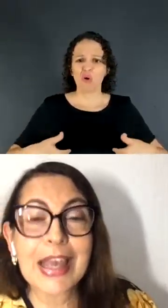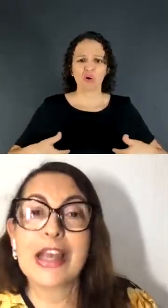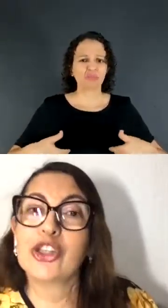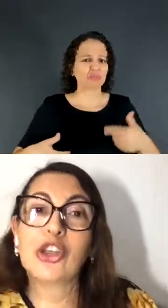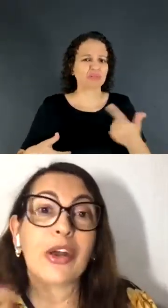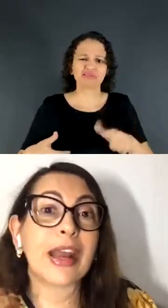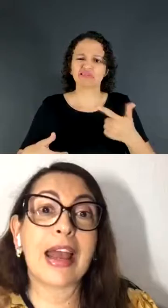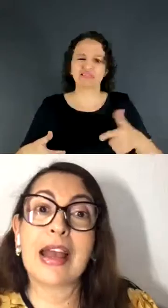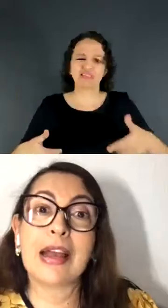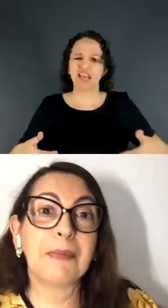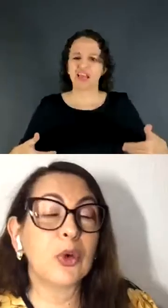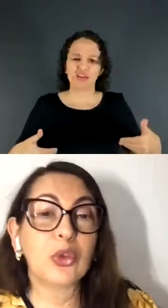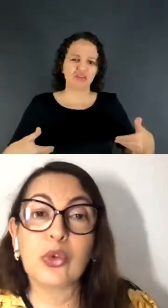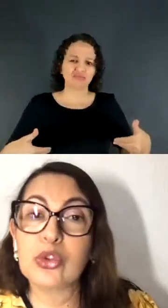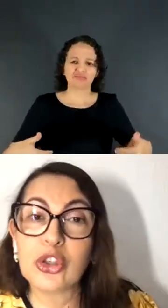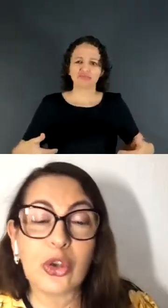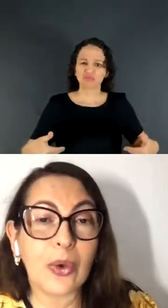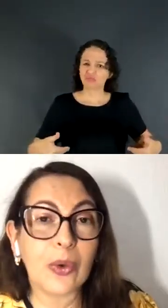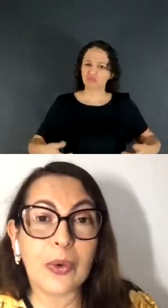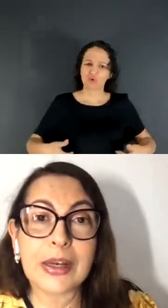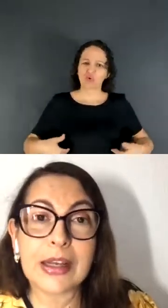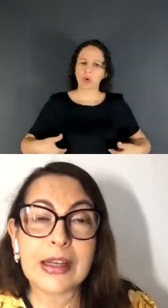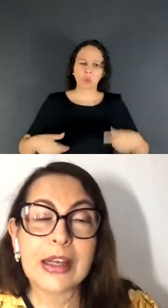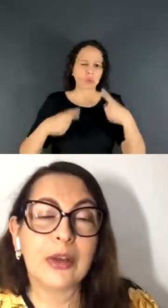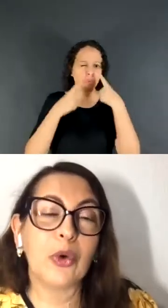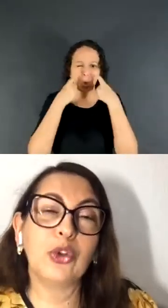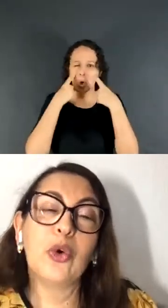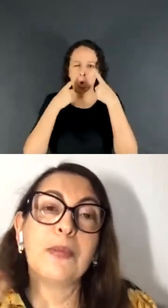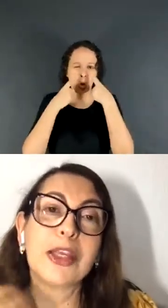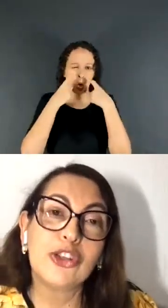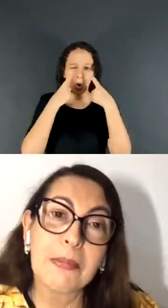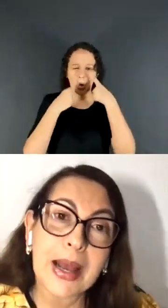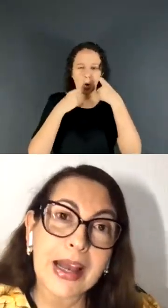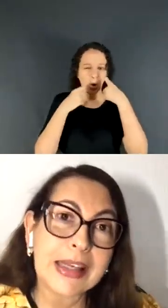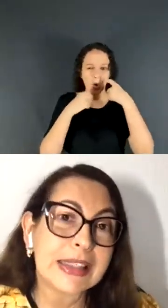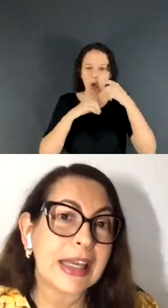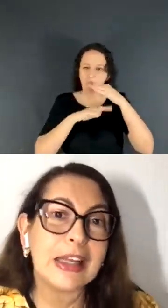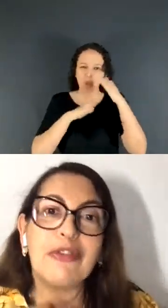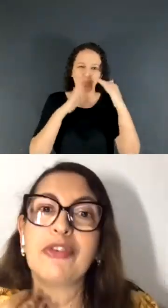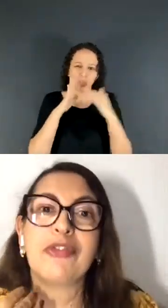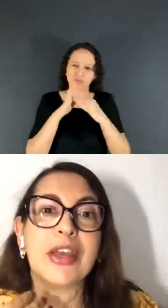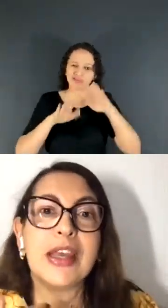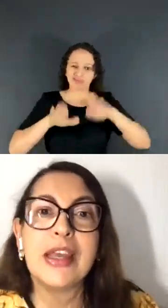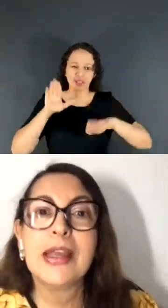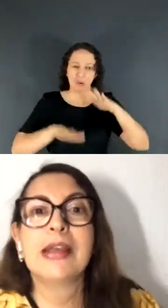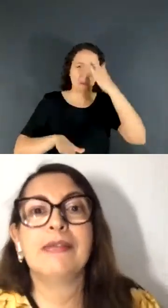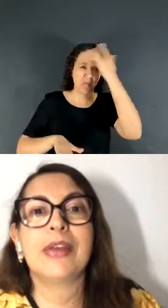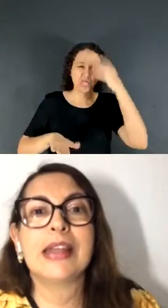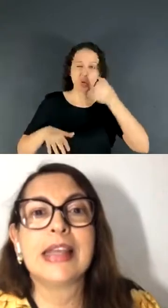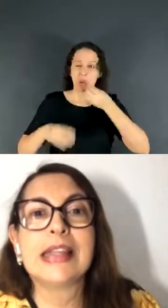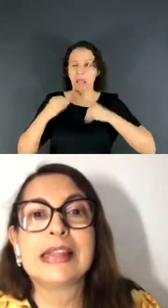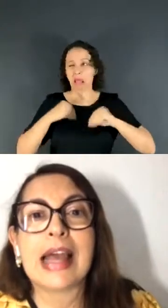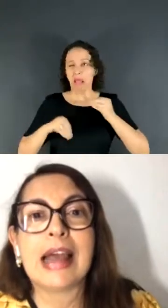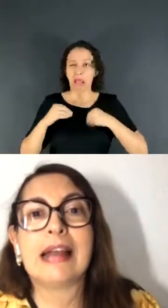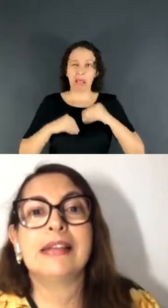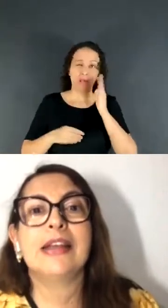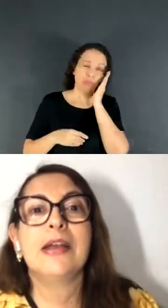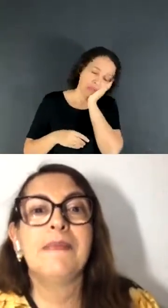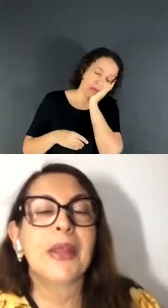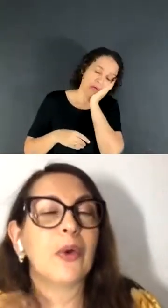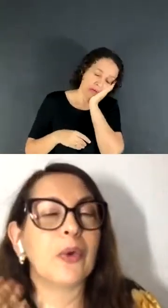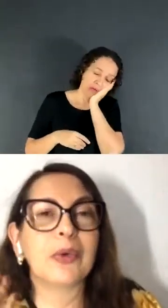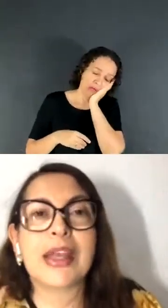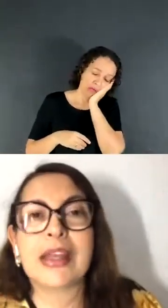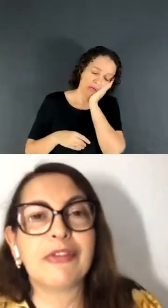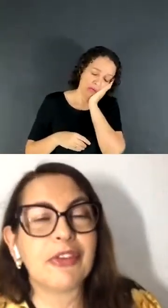não é? Chorar, por tudo chora, ou dormir demais, querer viver, né,